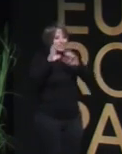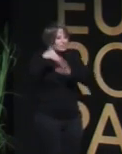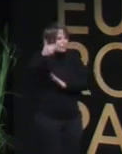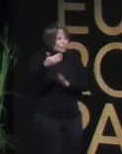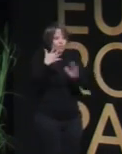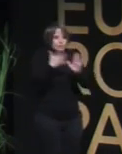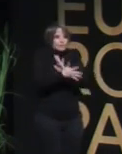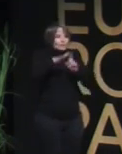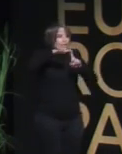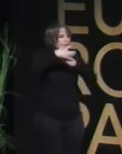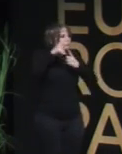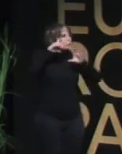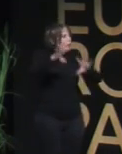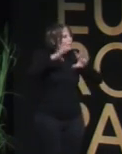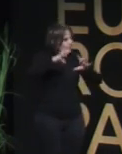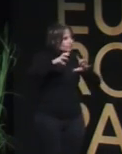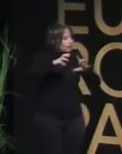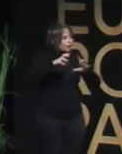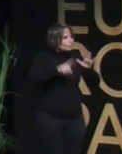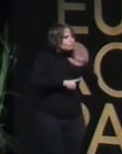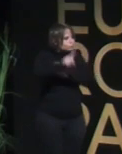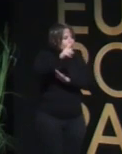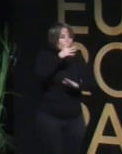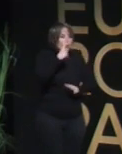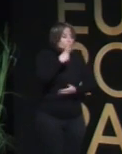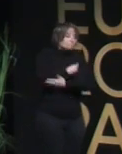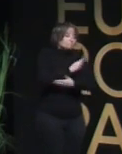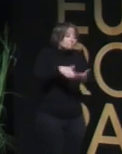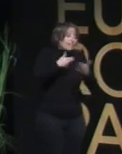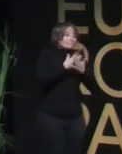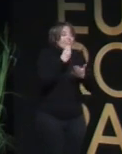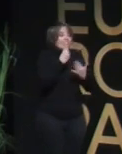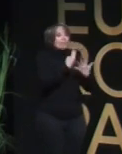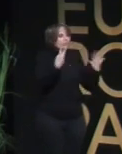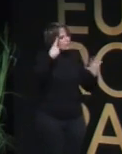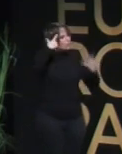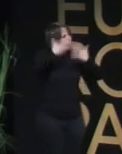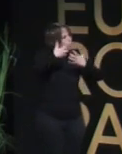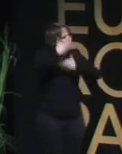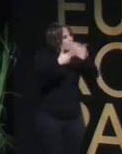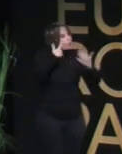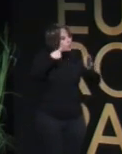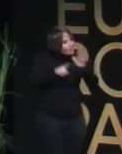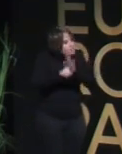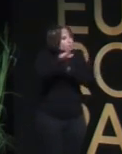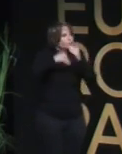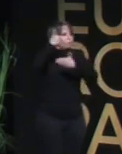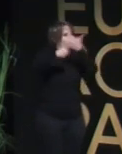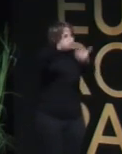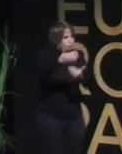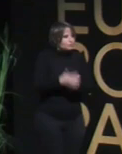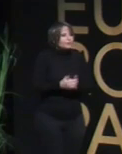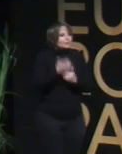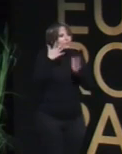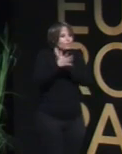ha sido una situación de aprendizaje que la van a remontar, porque los peques hasta los 7 años somos muy permeables, pero tienen que remontar. Tener que remontar es ir